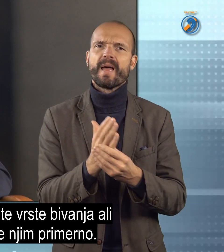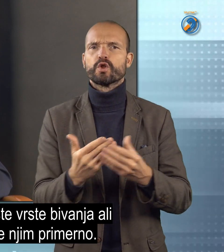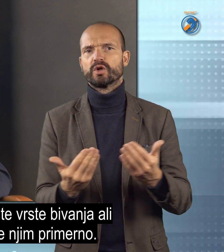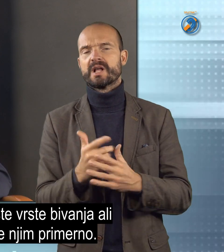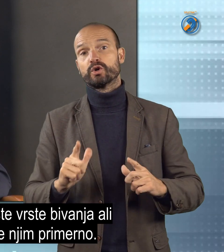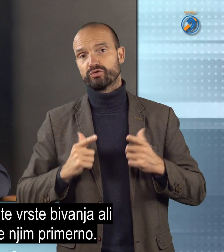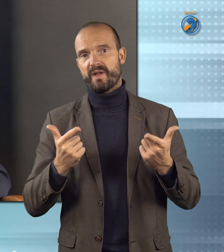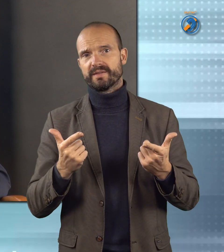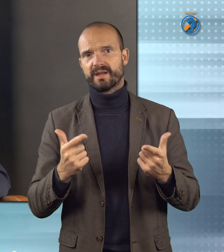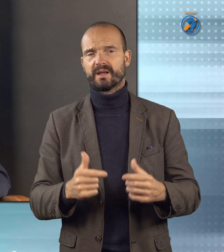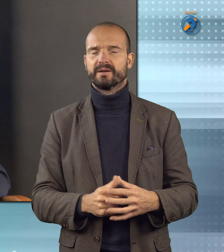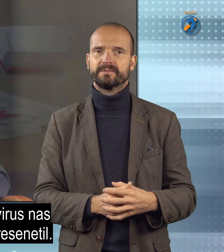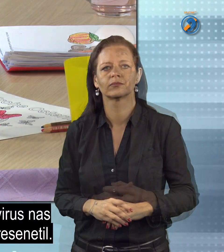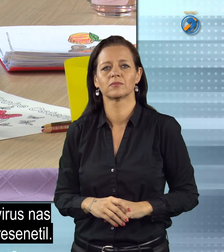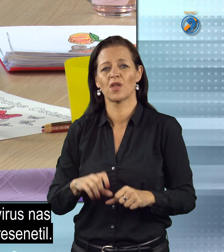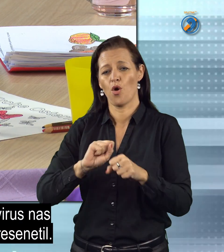njim primerna.